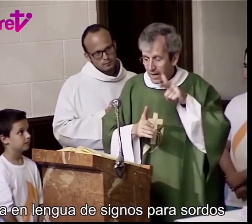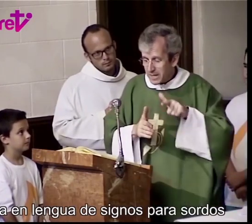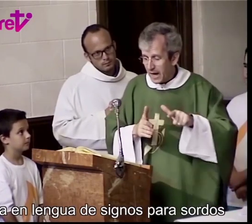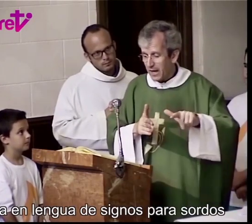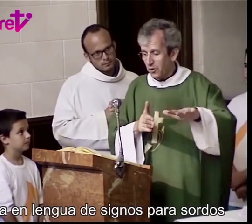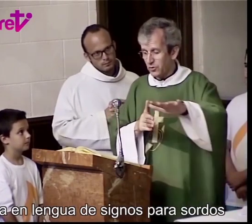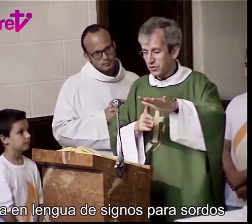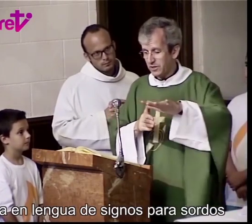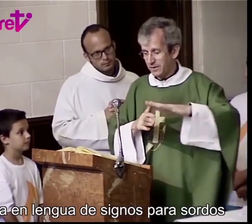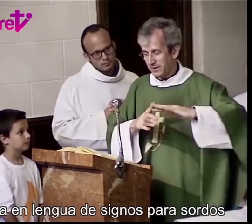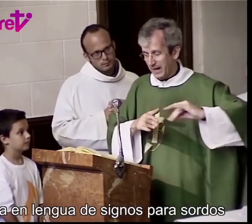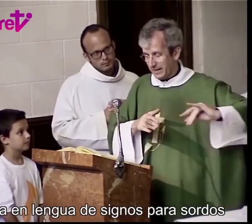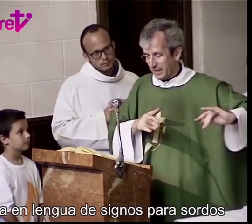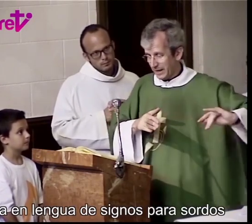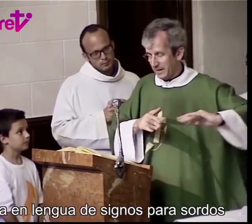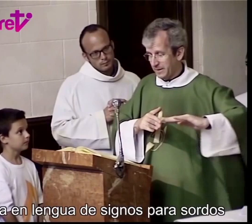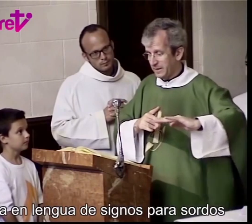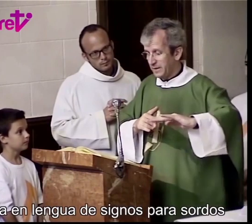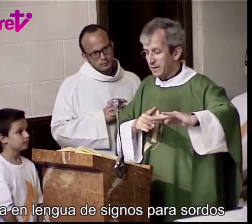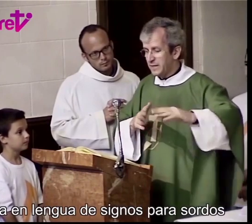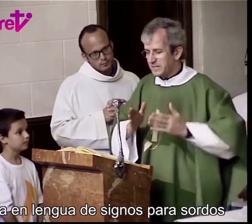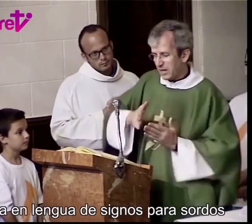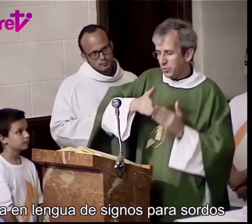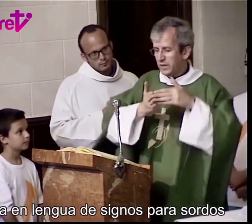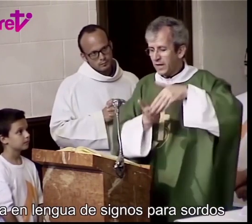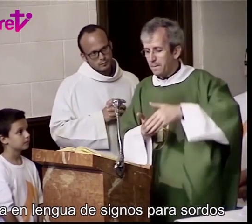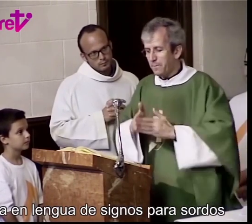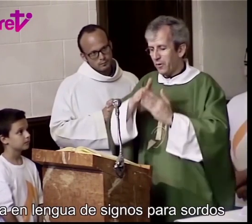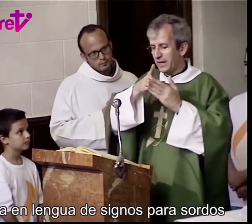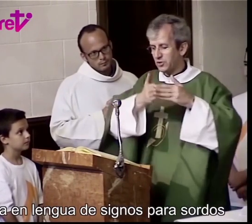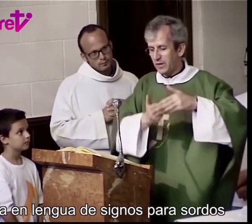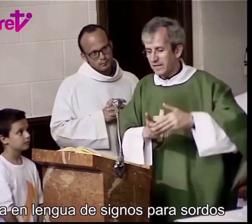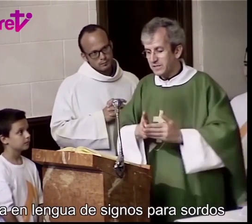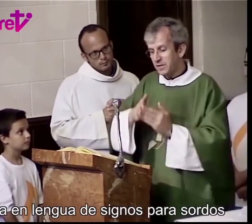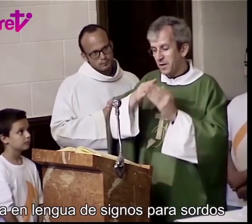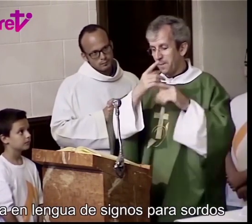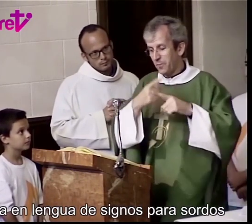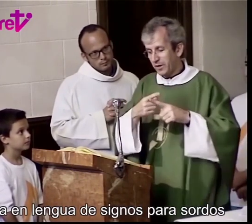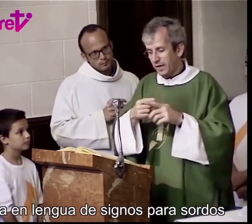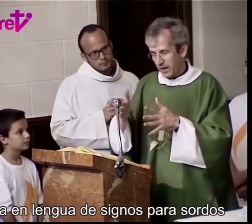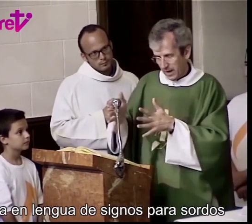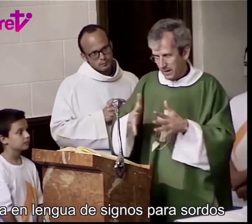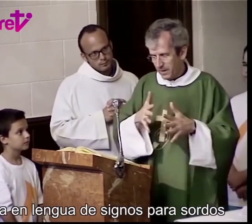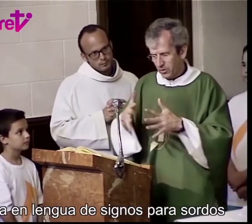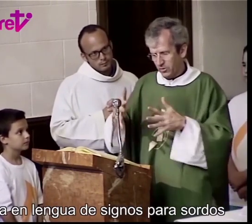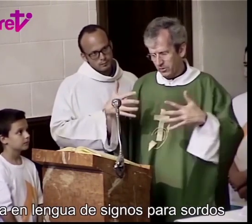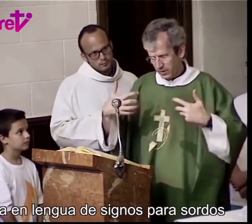ya lejos de la tierra, sacudida por las olas, porque el viento